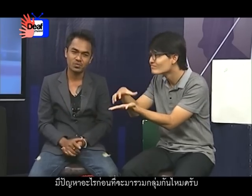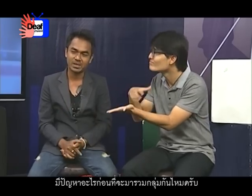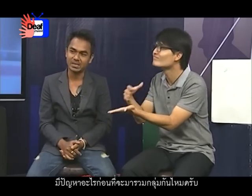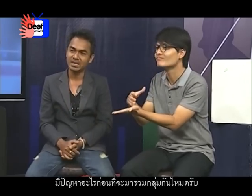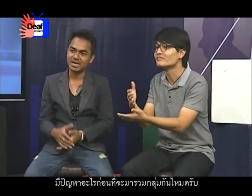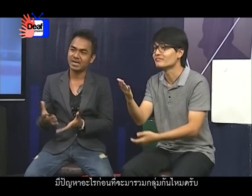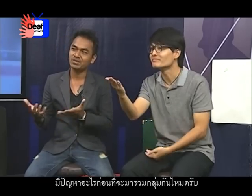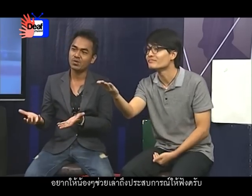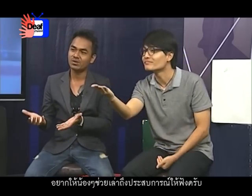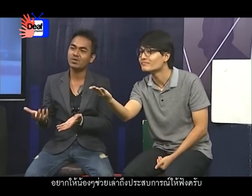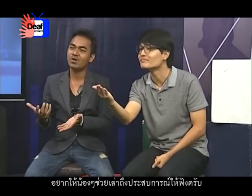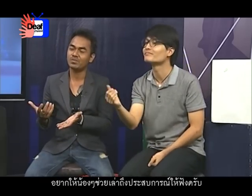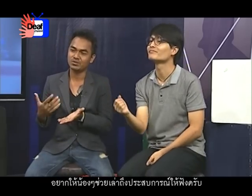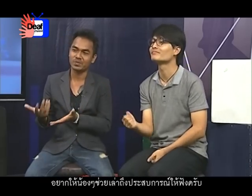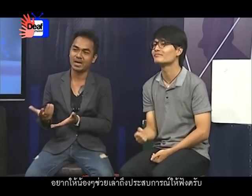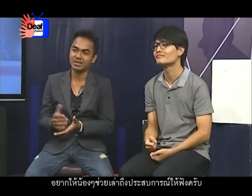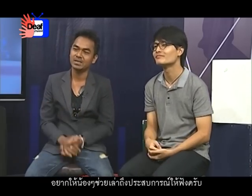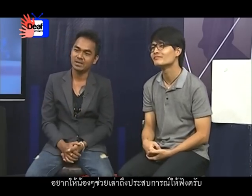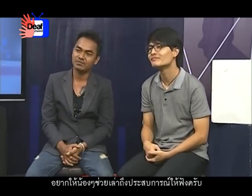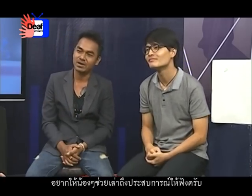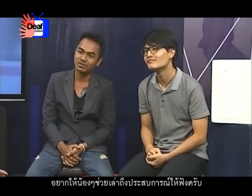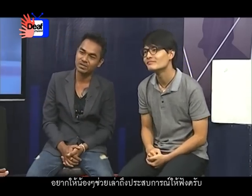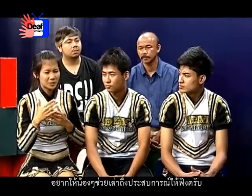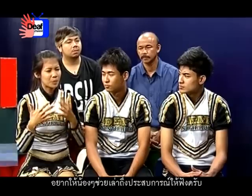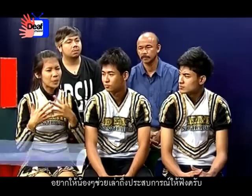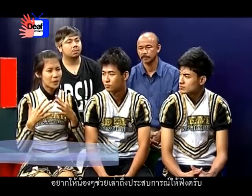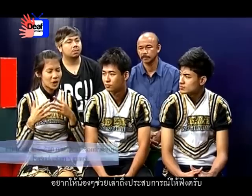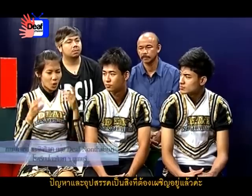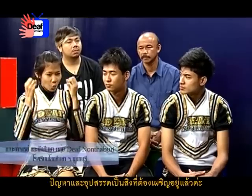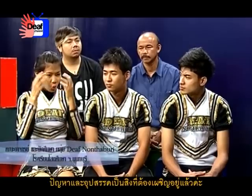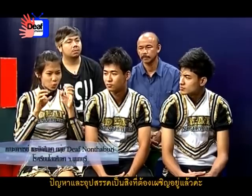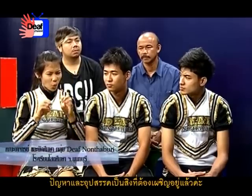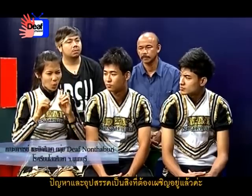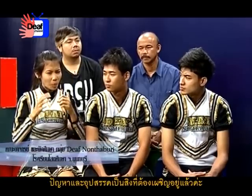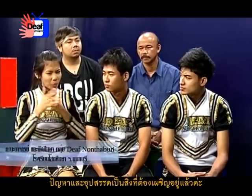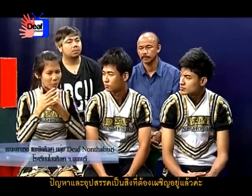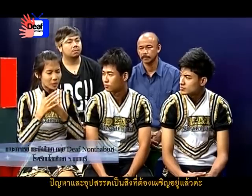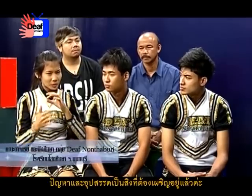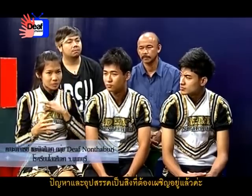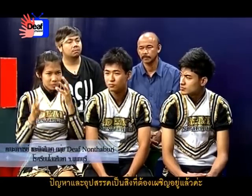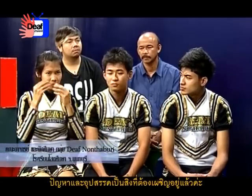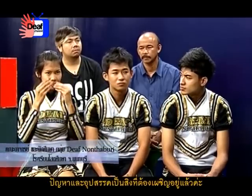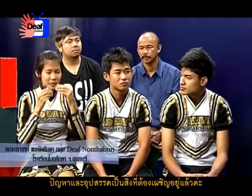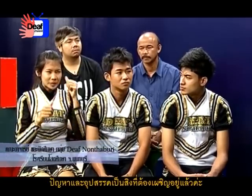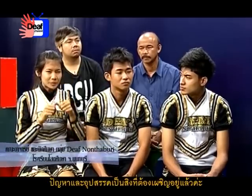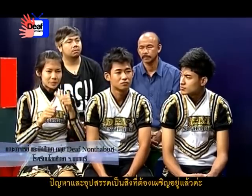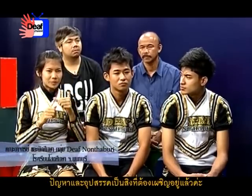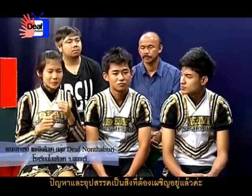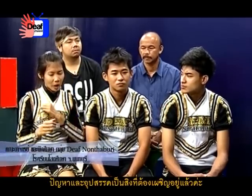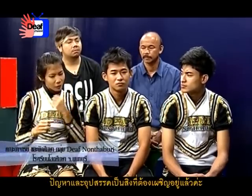ให้น้องๆเนี่ย เล่าประสบการณ์ให้ฟังหน่อยครับ ปัญหาและอุปสรรคนะคะก็เป็นสิ่งที่เราต้องเผชิญอยู่แล้วค่ะแต่เราก็